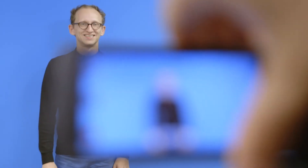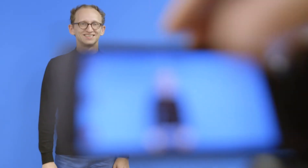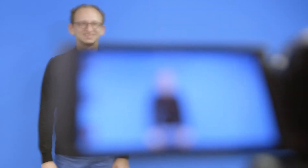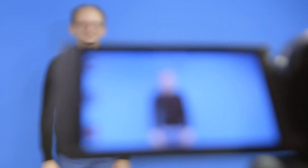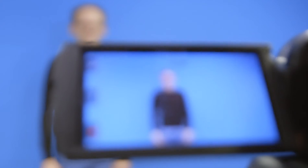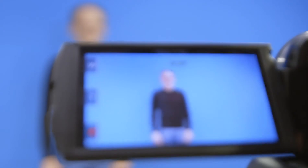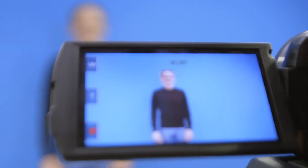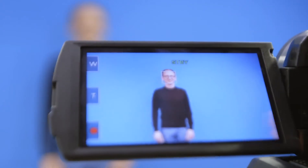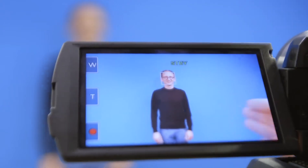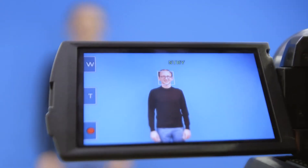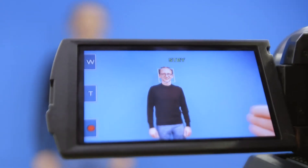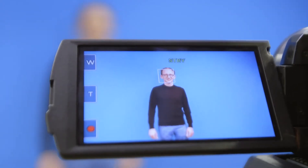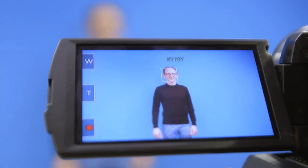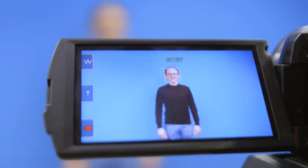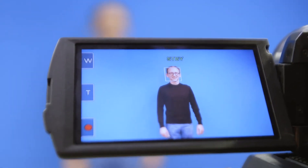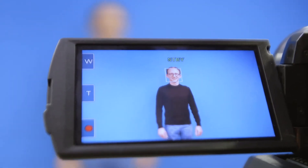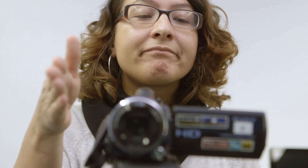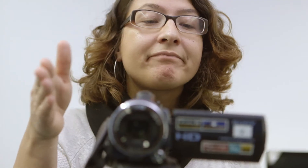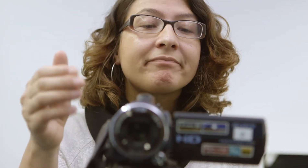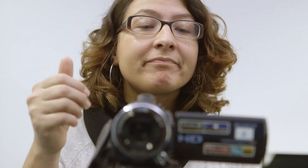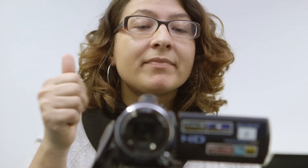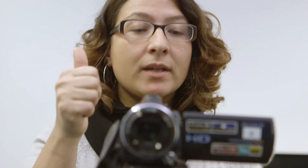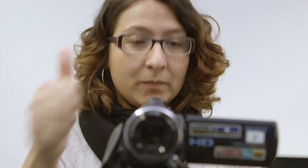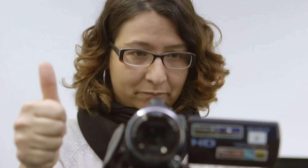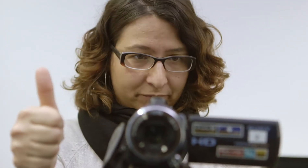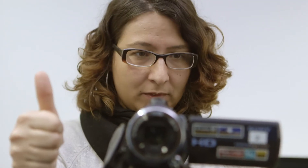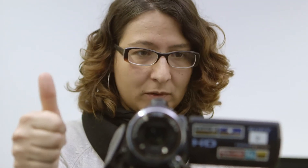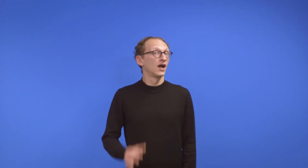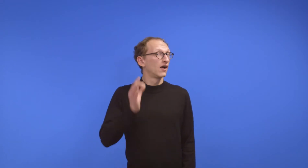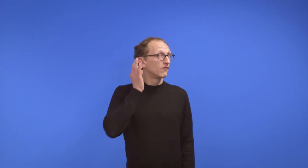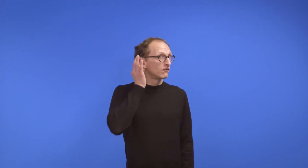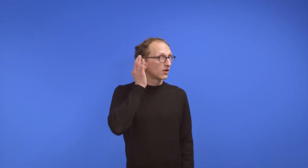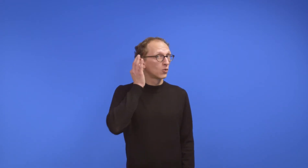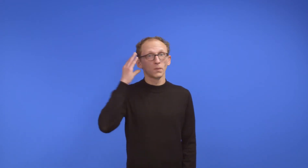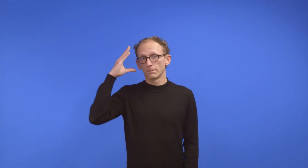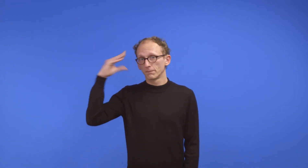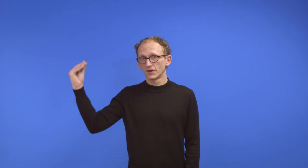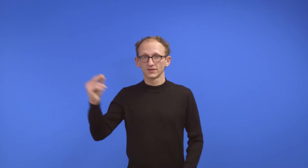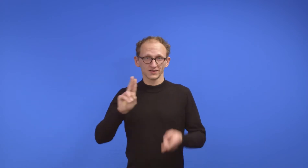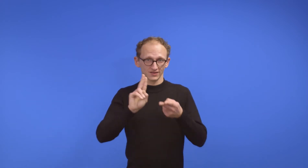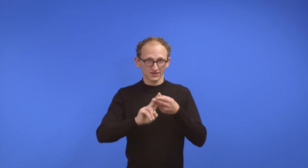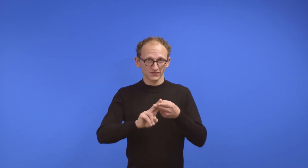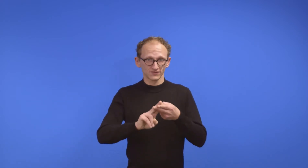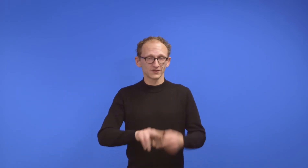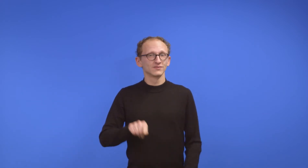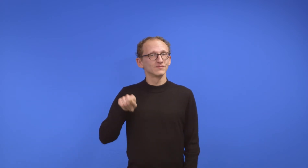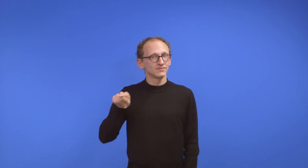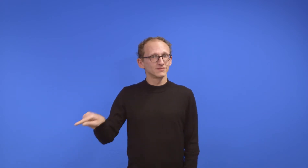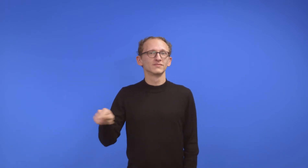Was wir dann als nächstes Schritt gemacht haben, dass wir zusammen mit unseren gehörlosen Mitarbeitern 40 Beispielsätze uns überlegt haben, die wir dann